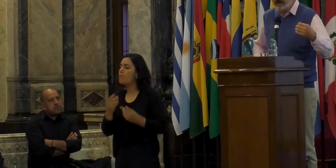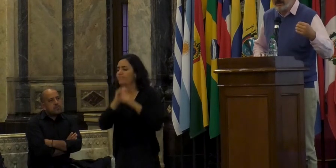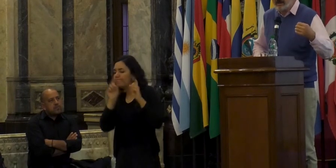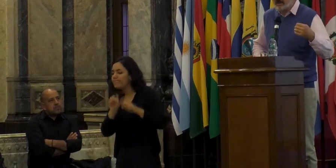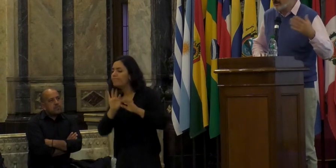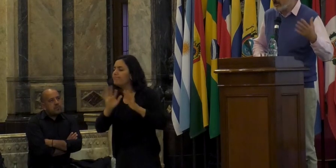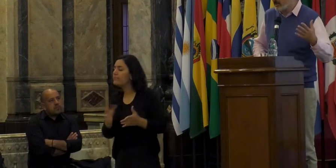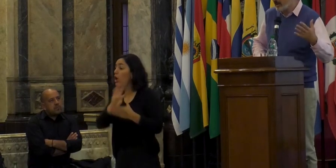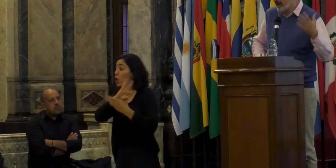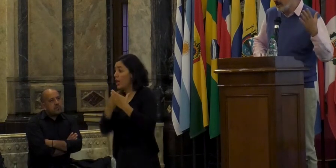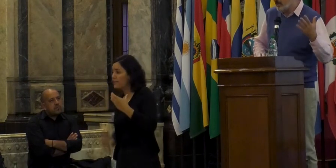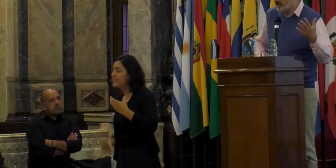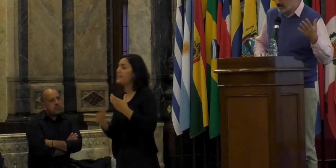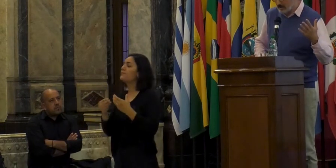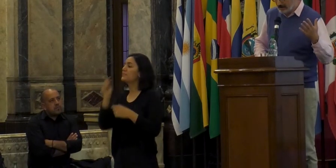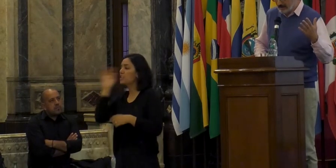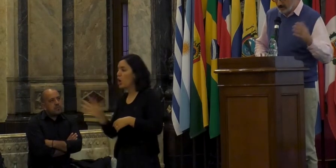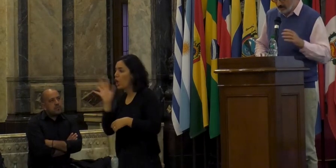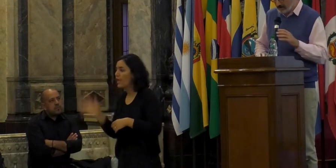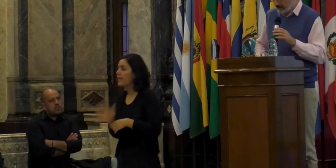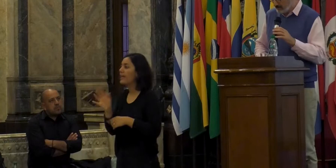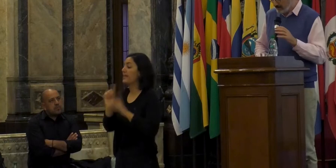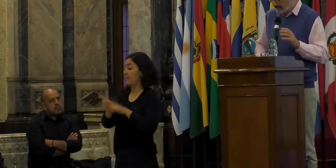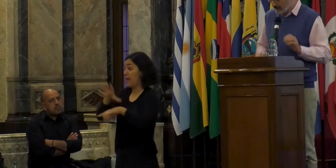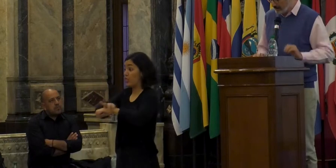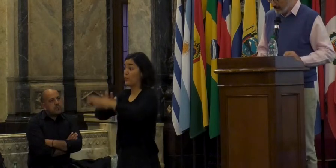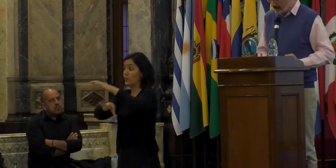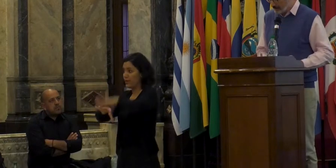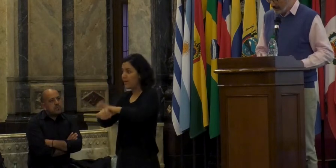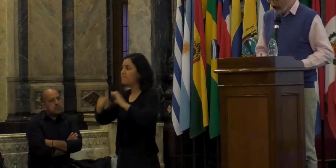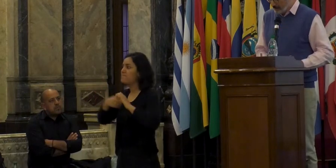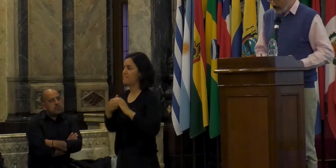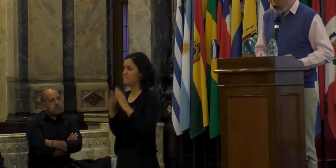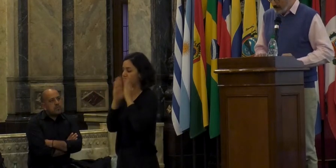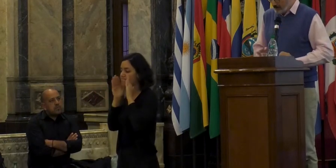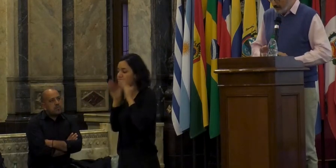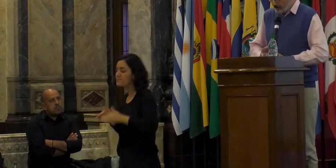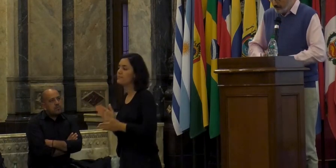geografía, a la sociología y, por supuesto, a la antropología, que es mi disciplina.